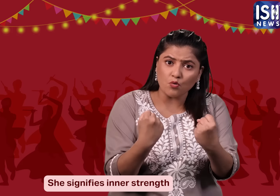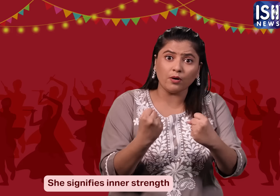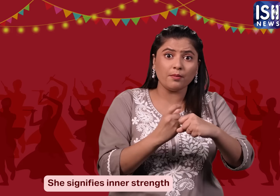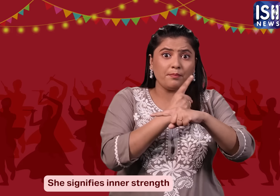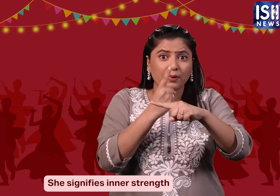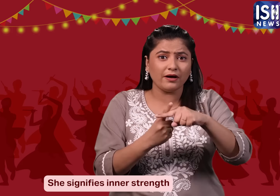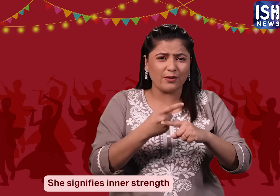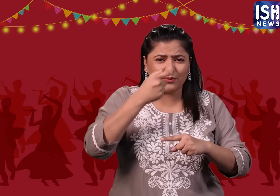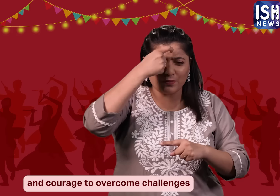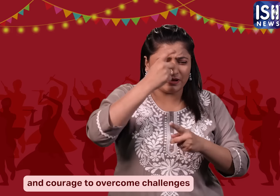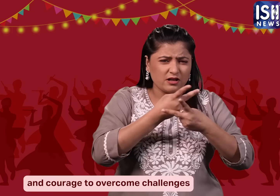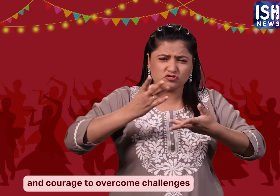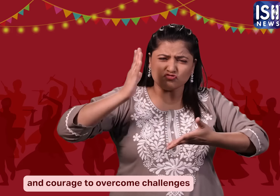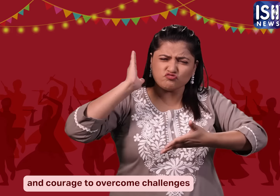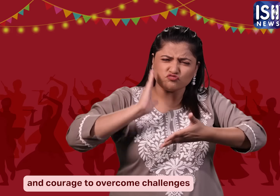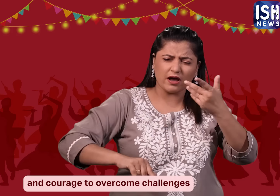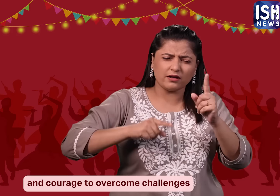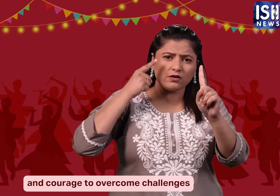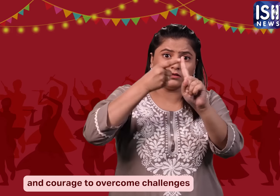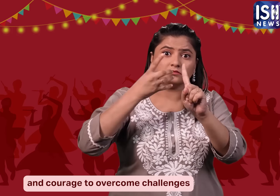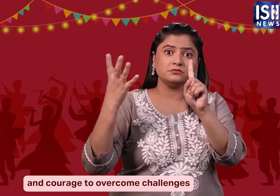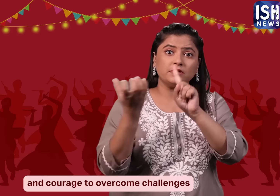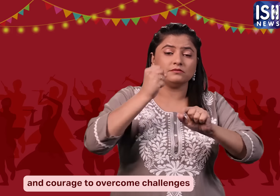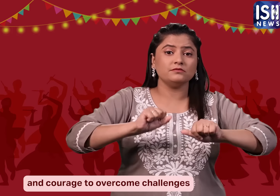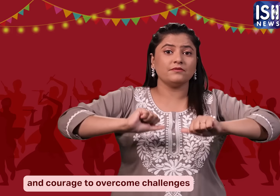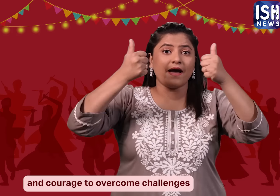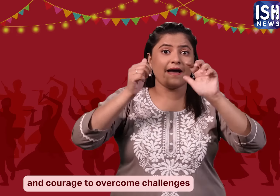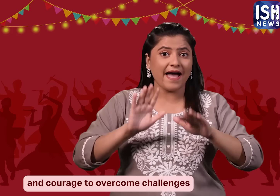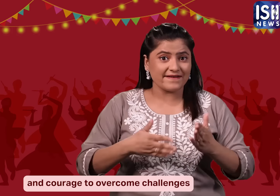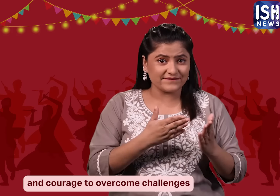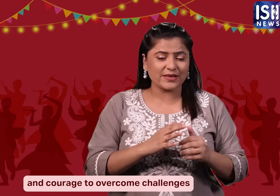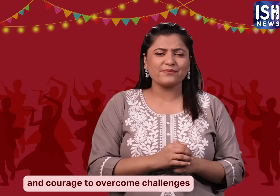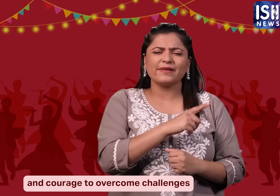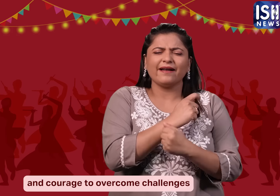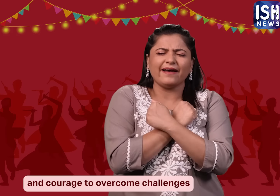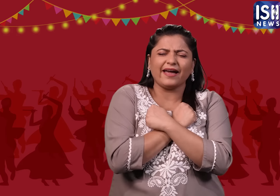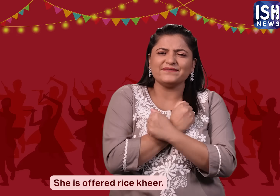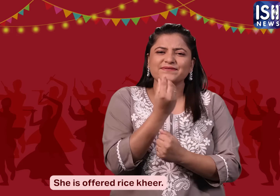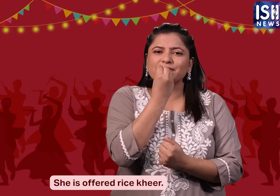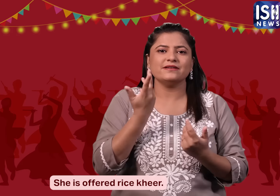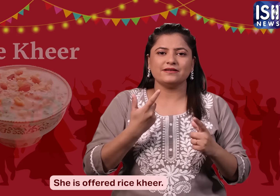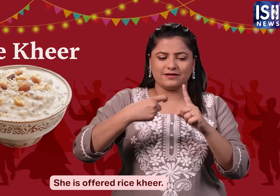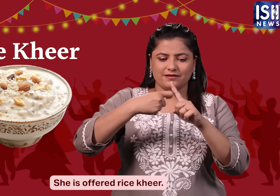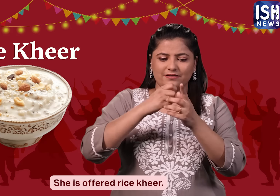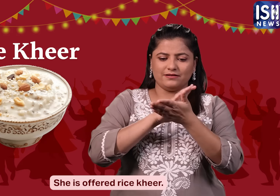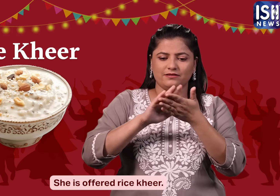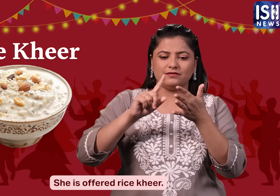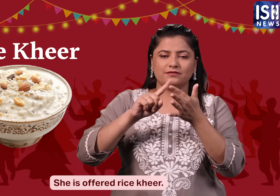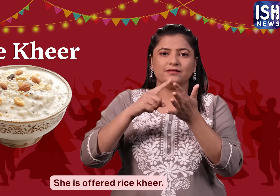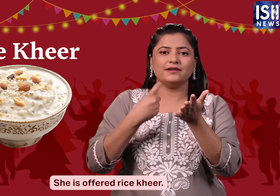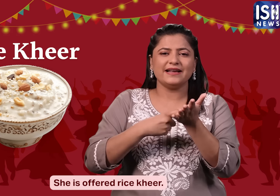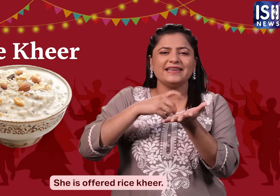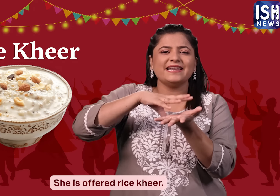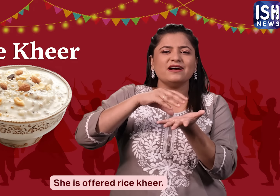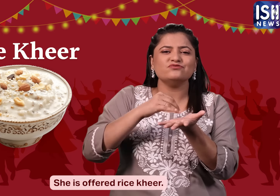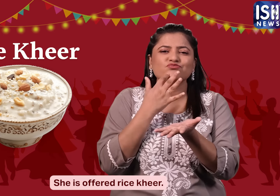पर विजय पाने के लिए आंतरिक शक्ति और साहस का प्रतीक है। उन्हें चावल की खीर अर्पित की